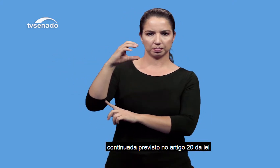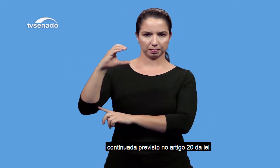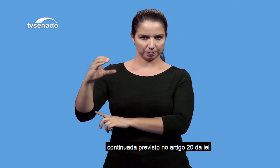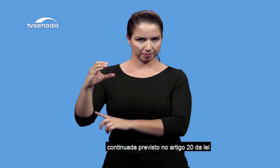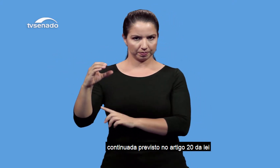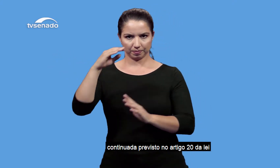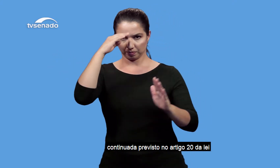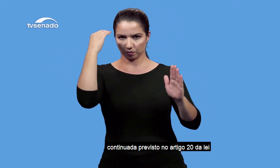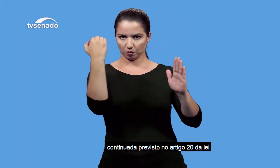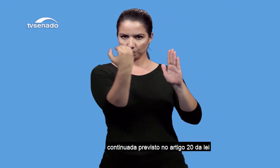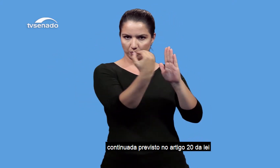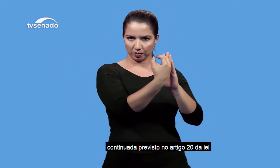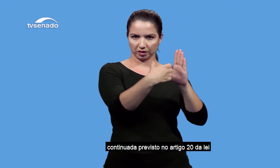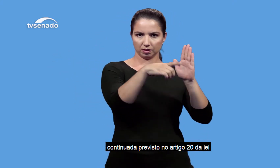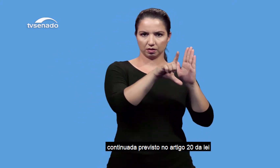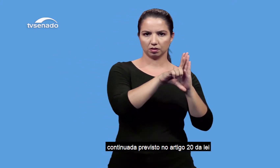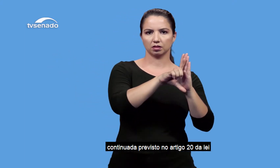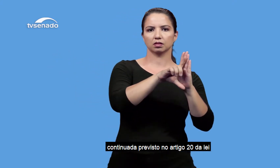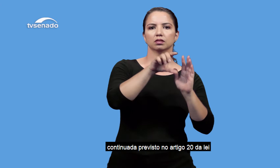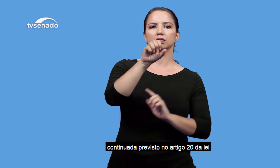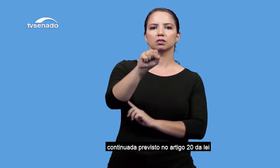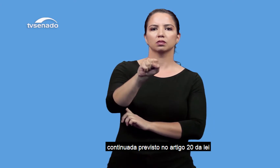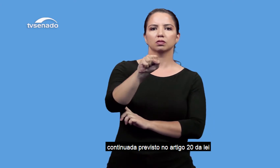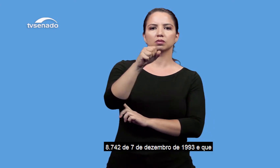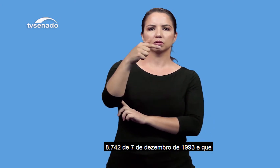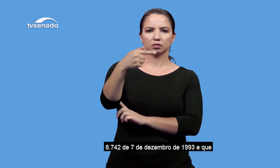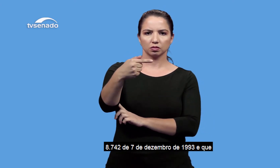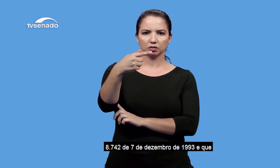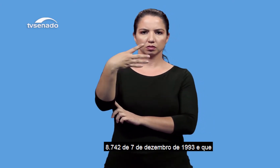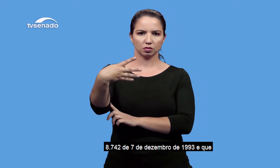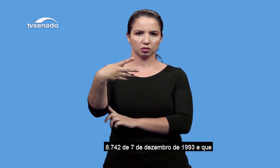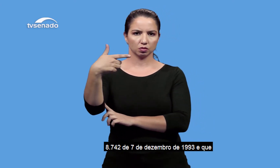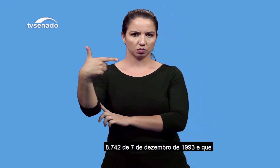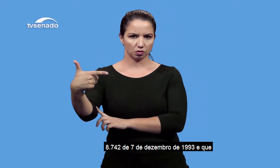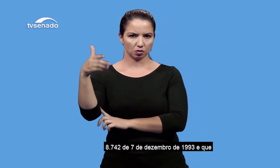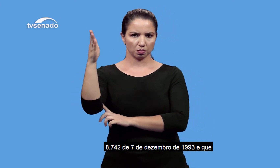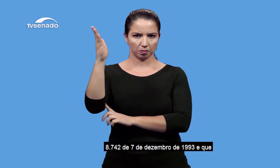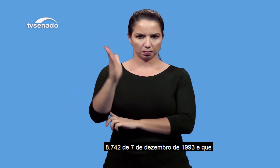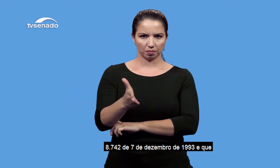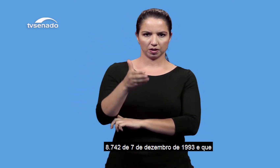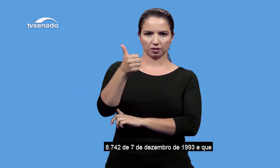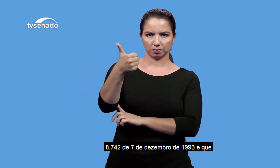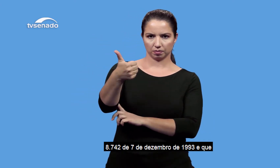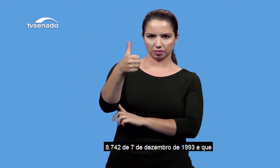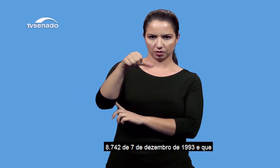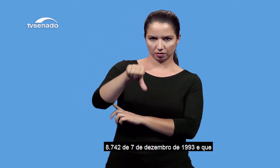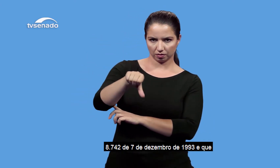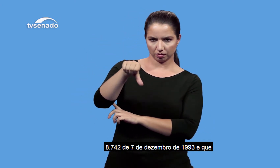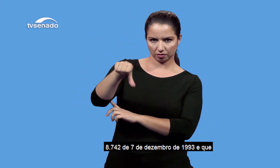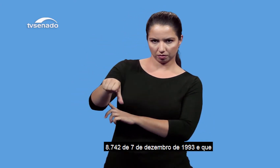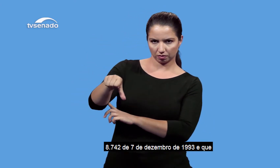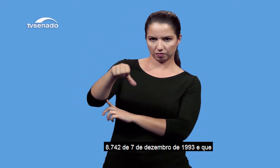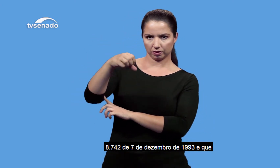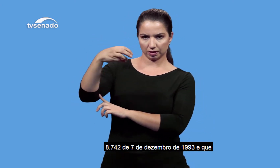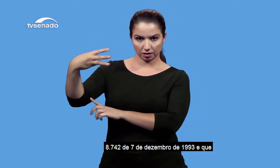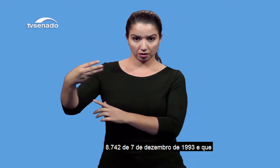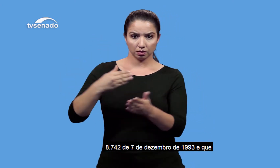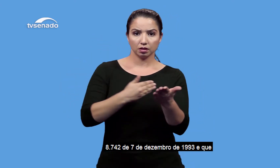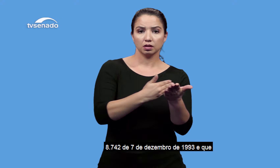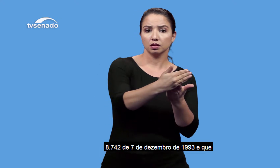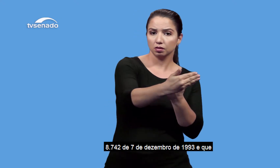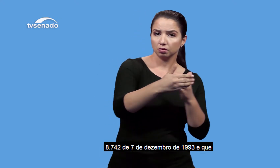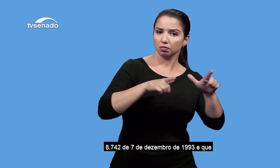no artigo 20 da lei 8.742 de 7 de dezembro de 1993